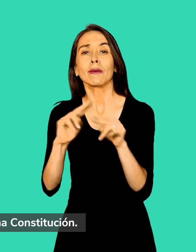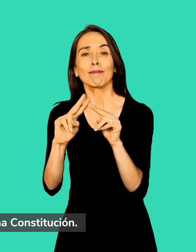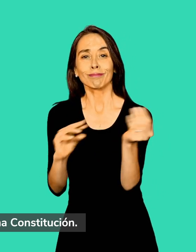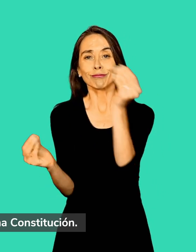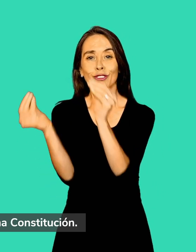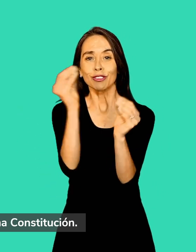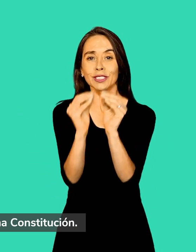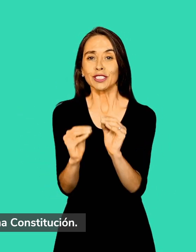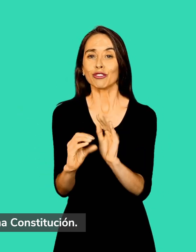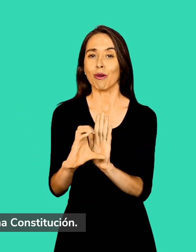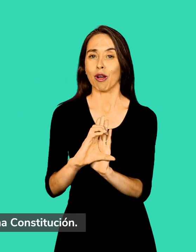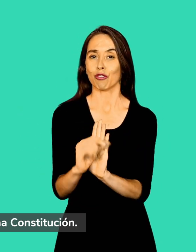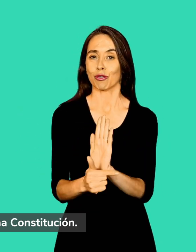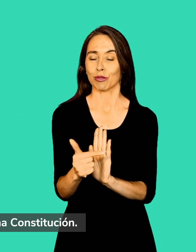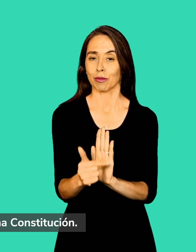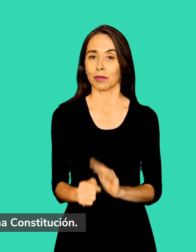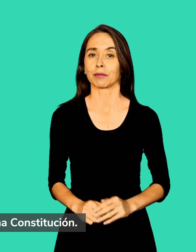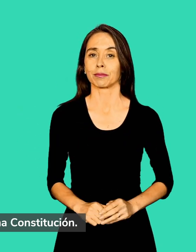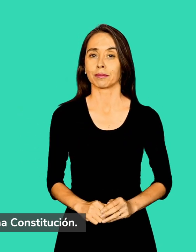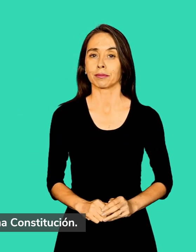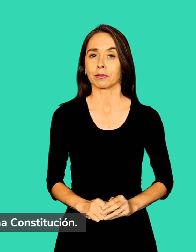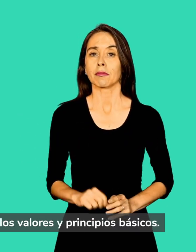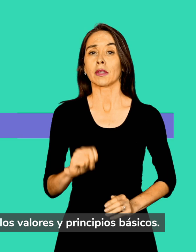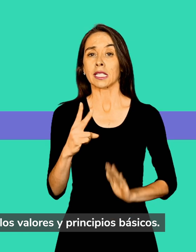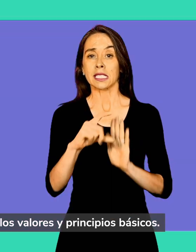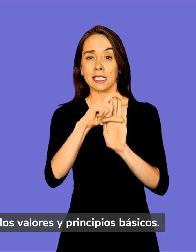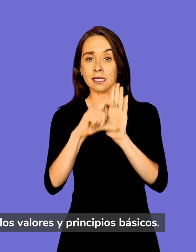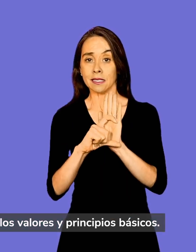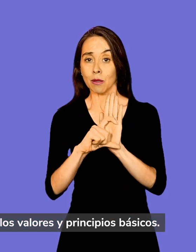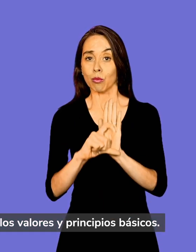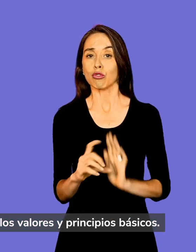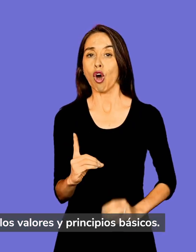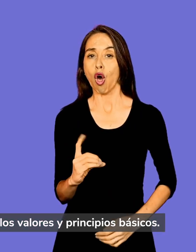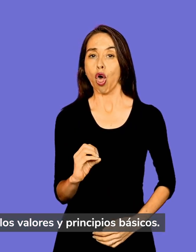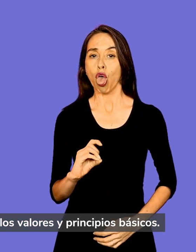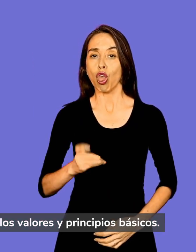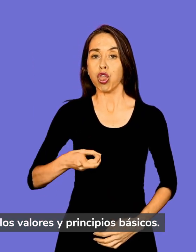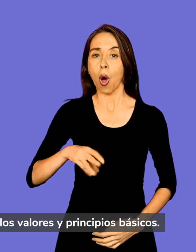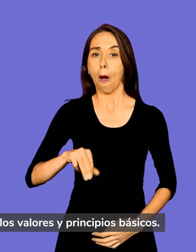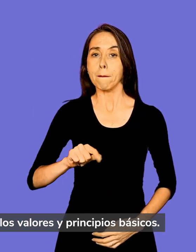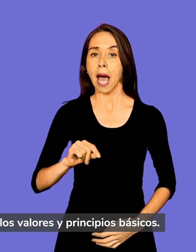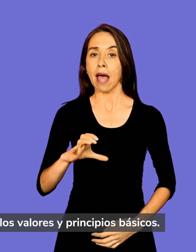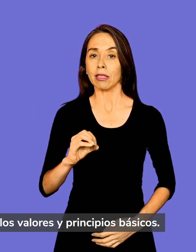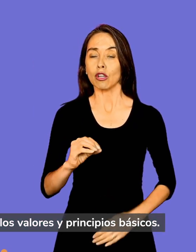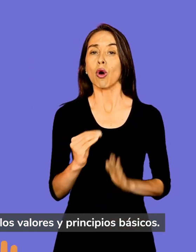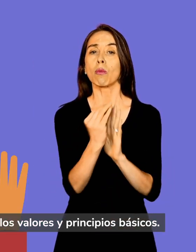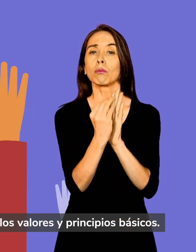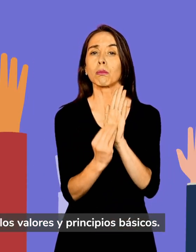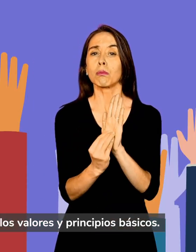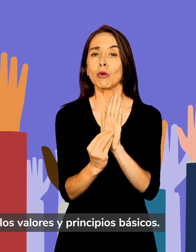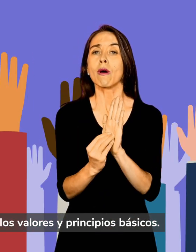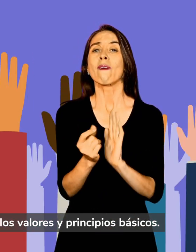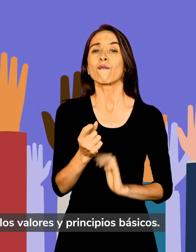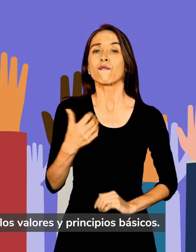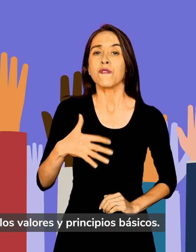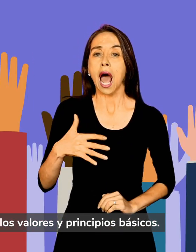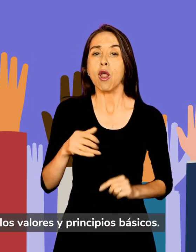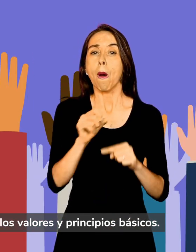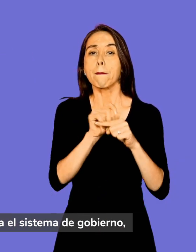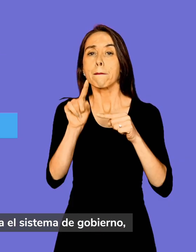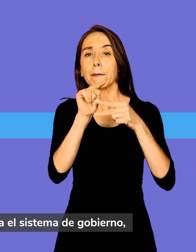se hizo dicha constitución. La parte dogmática, donde se establecen los valores y principios